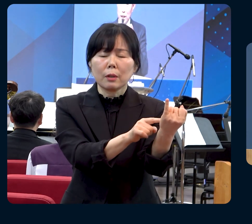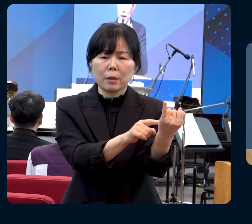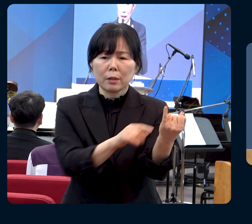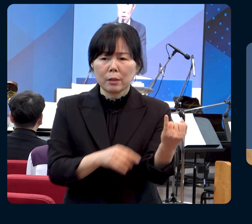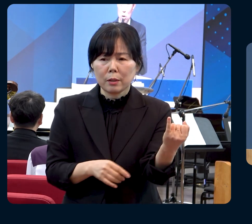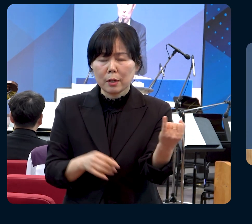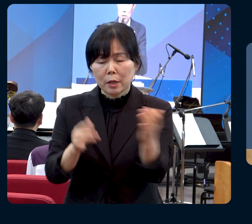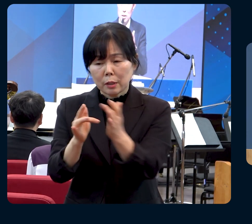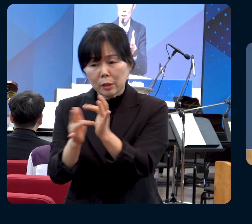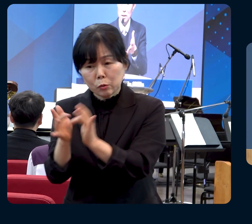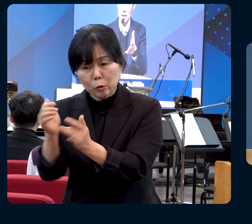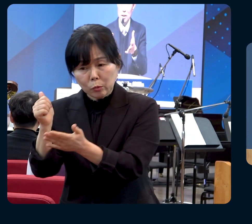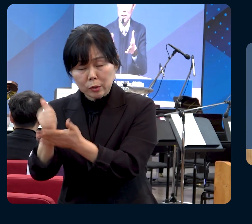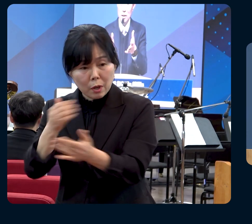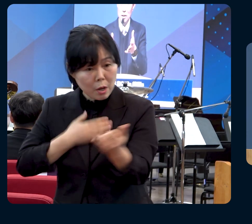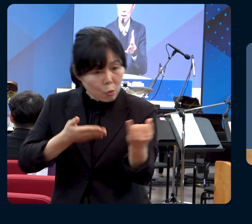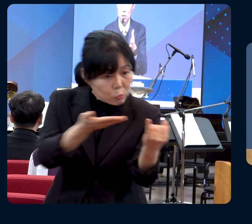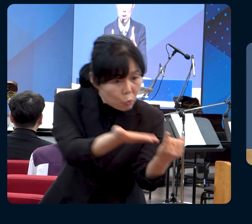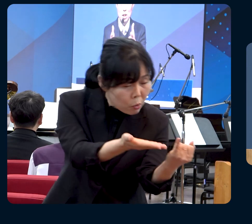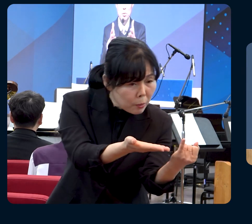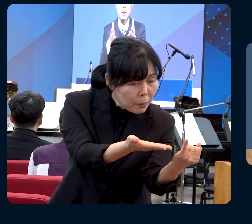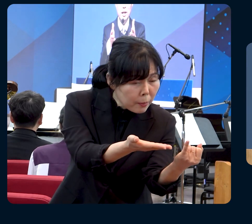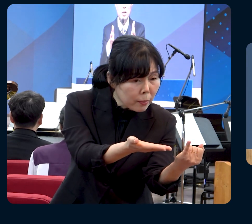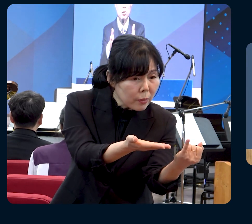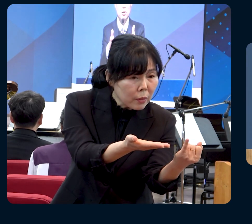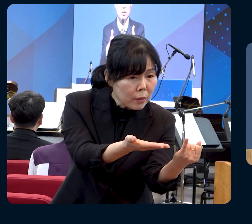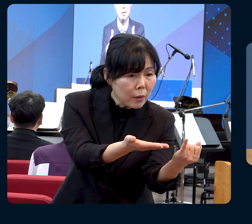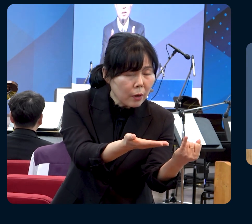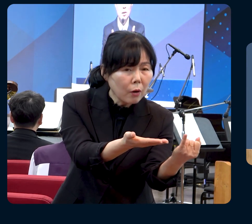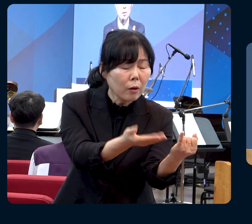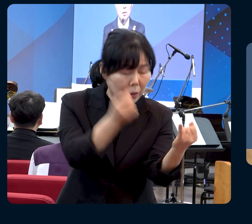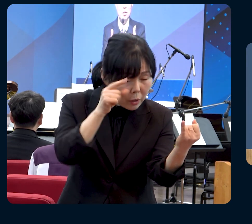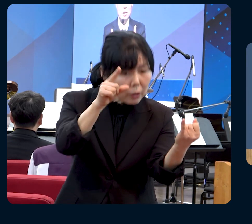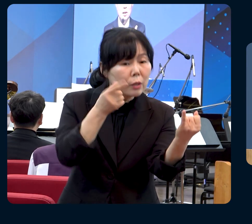예수님이 그에게 가르쳐준, 또 직면하게 해준